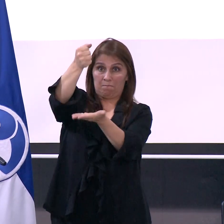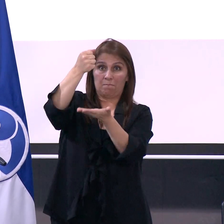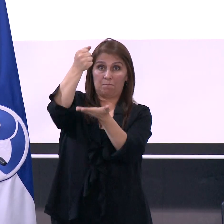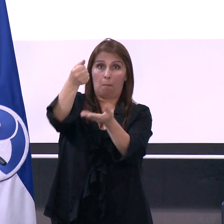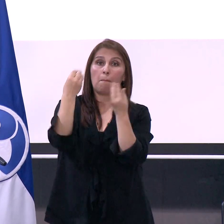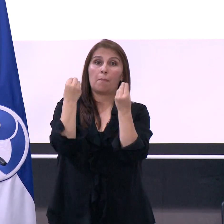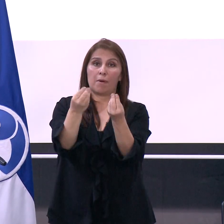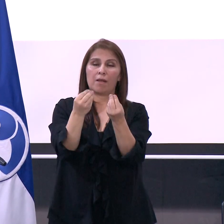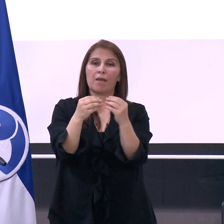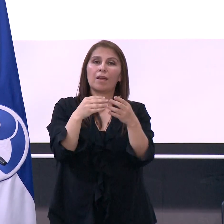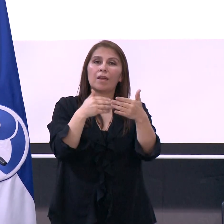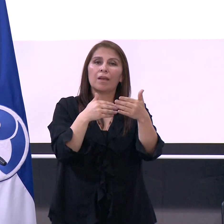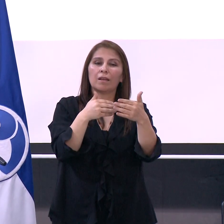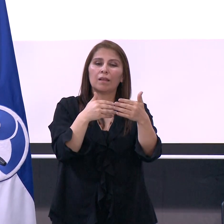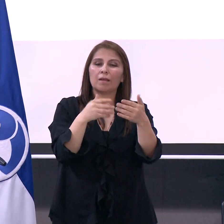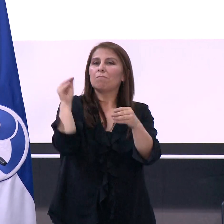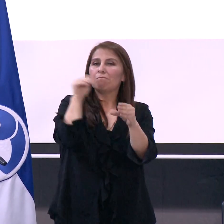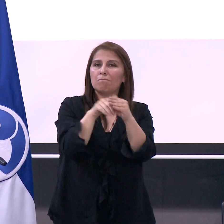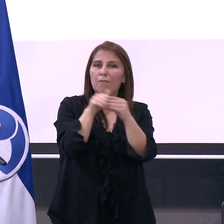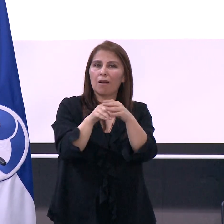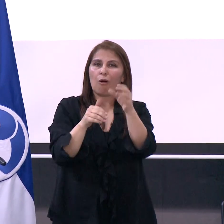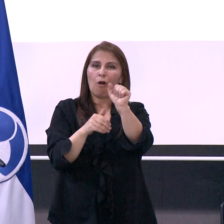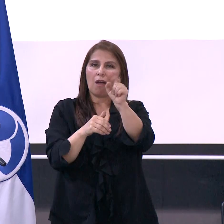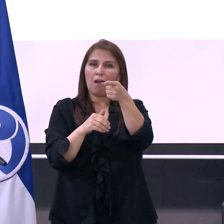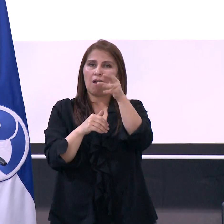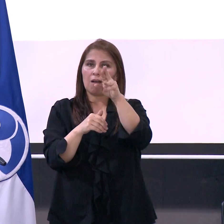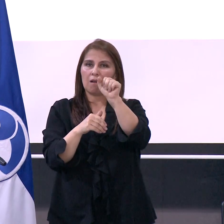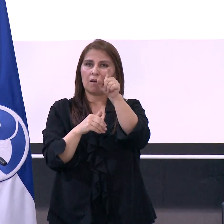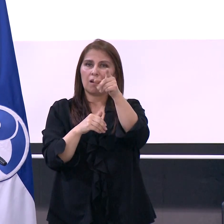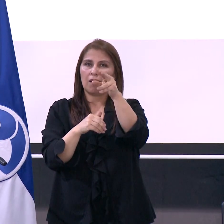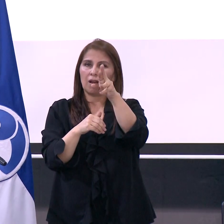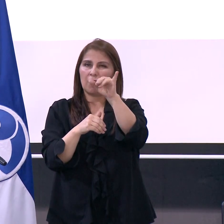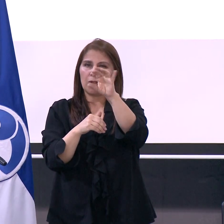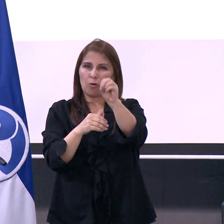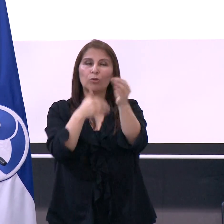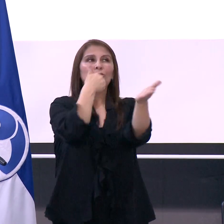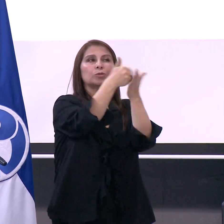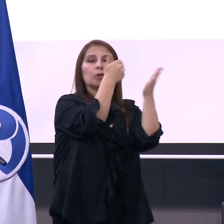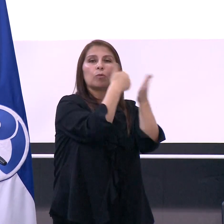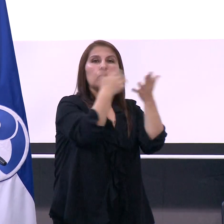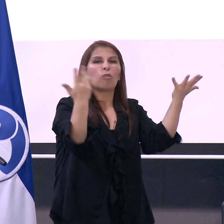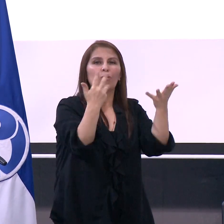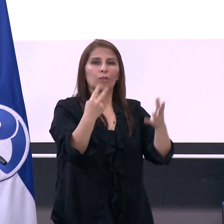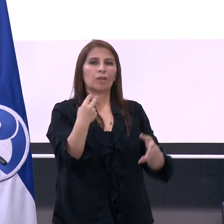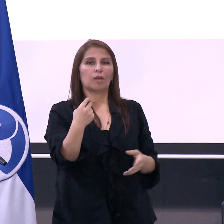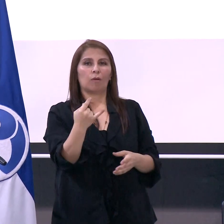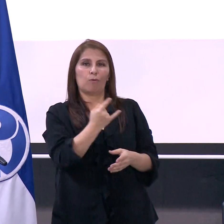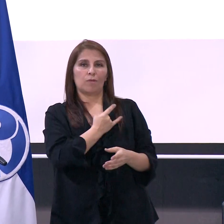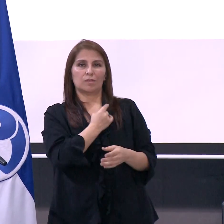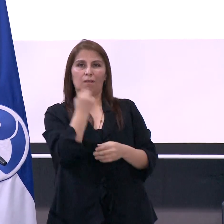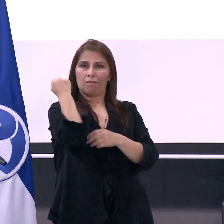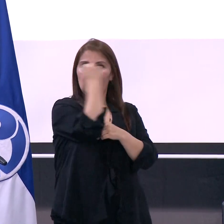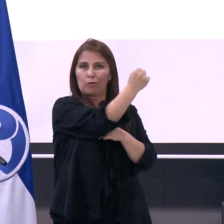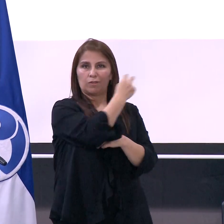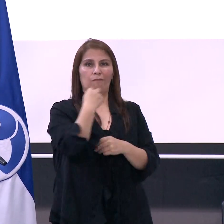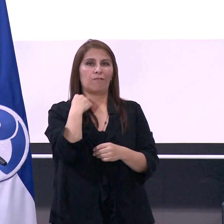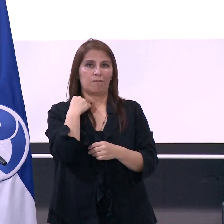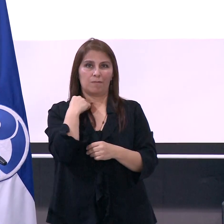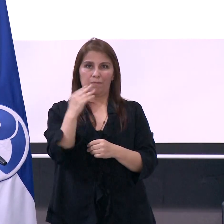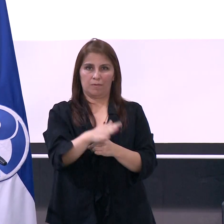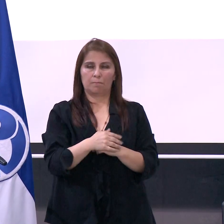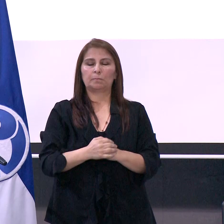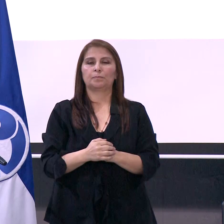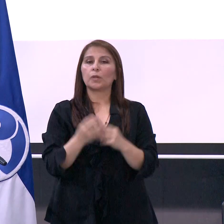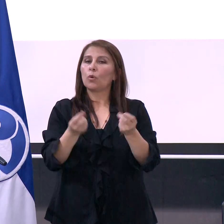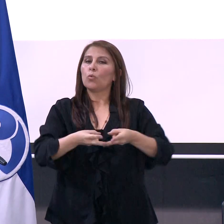predio de 32 hectáreas llamado vall maría en el norte de bogotá destinado a alojar la nueva sede en su